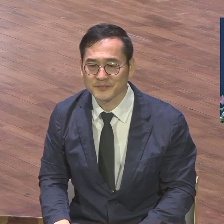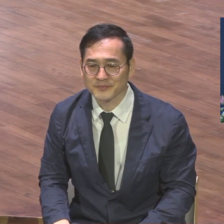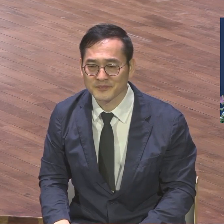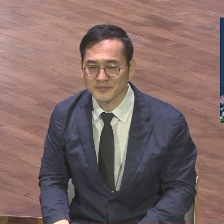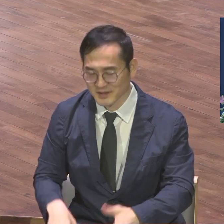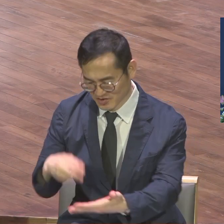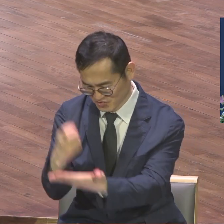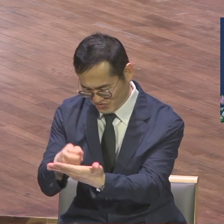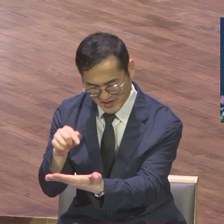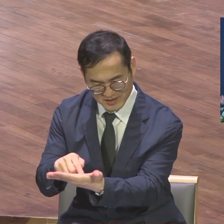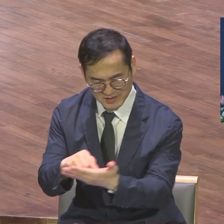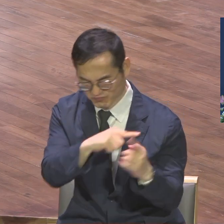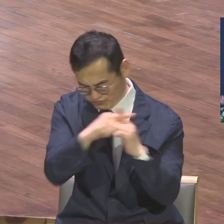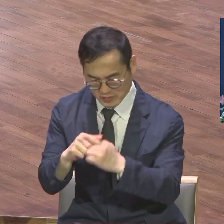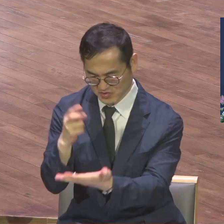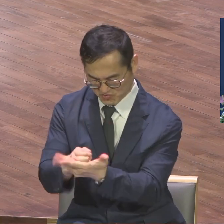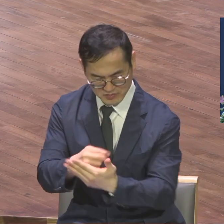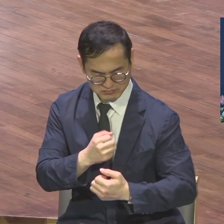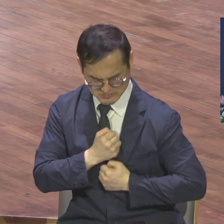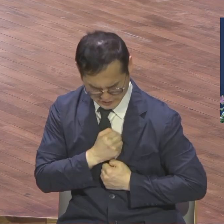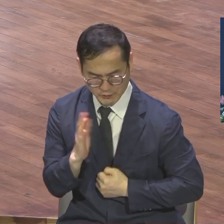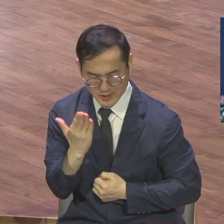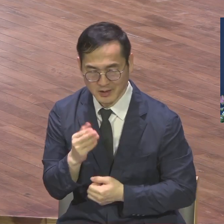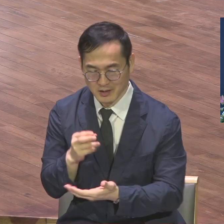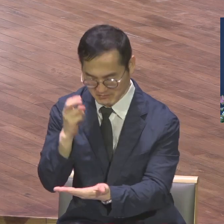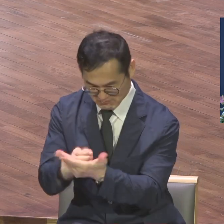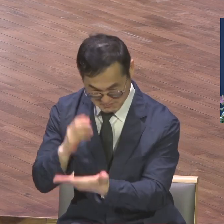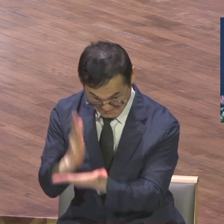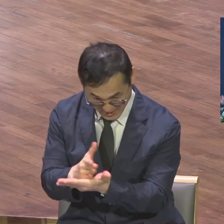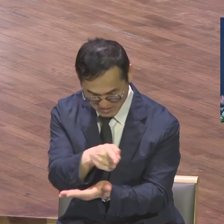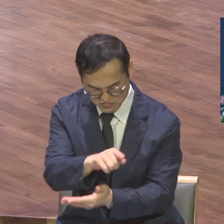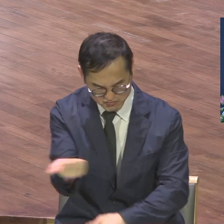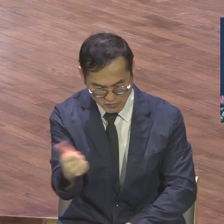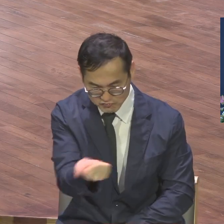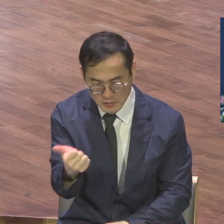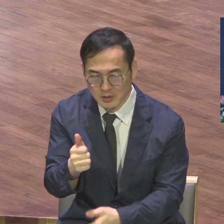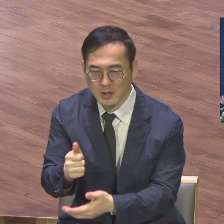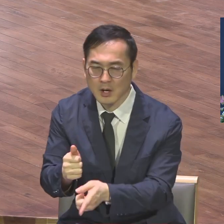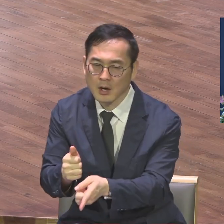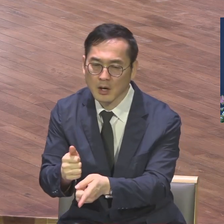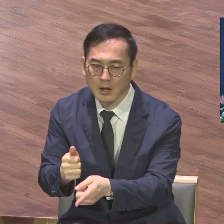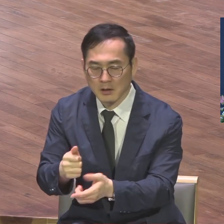규례를 가지고 여기서 죽느냐 사느냐 본론 놓쳐놓고.